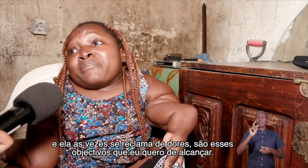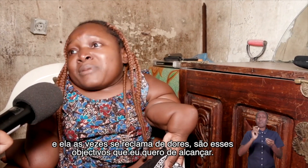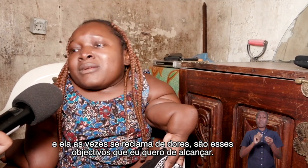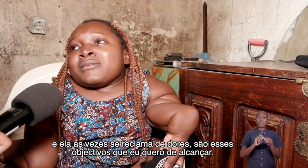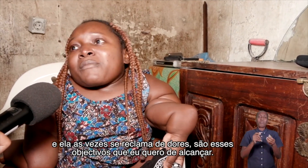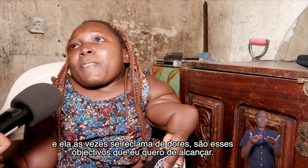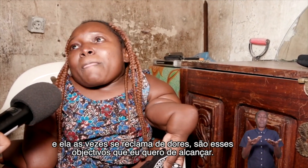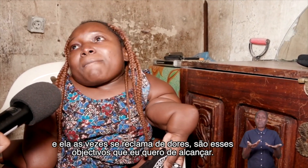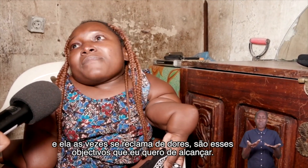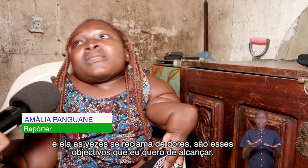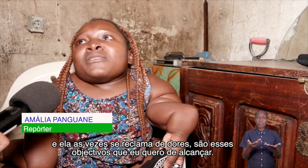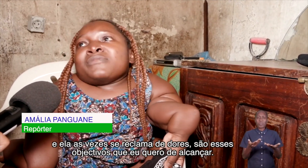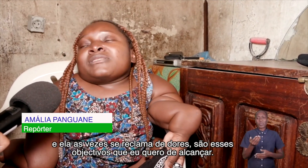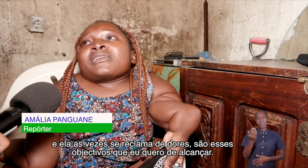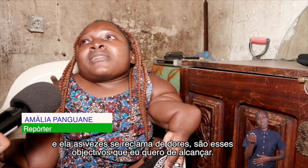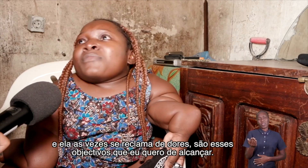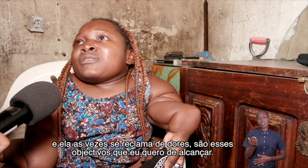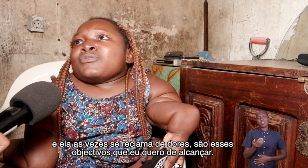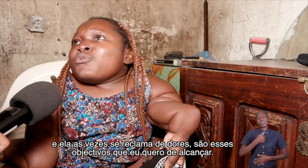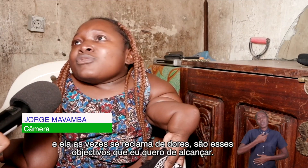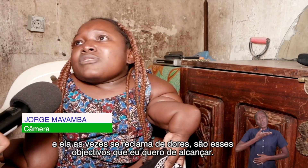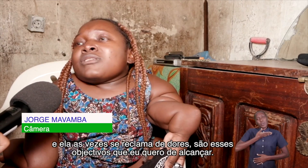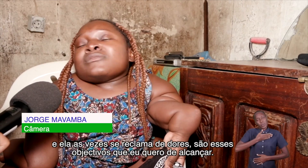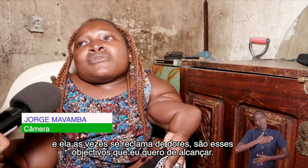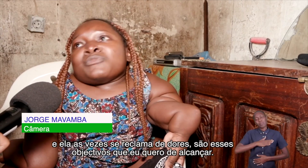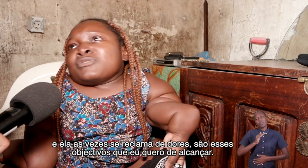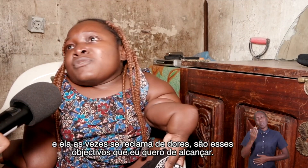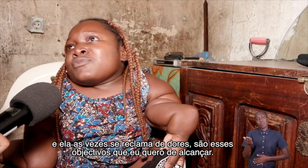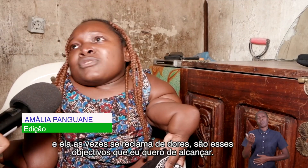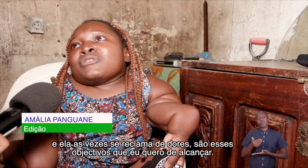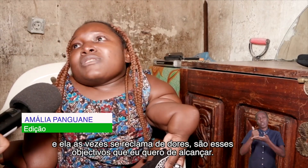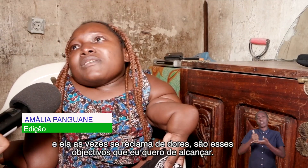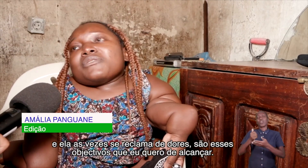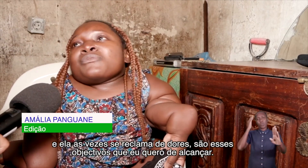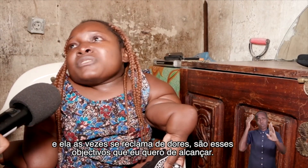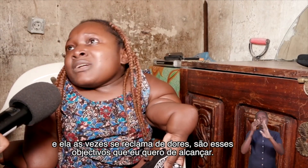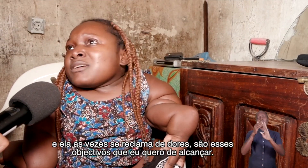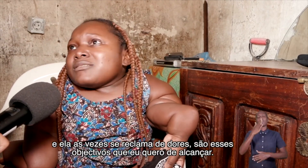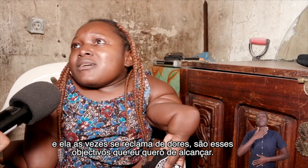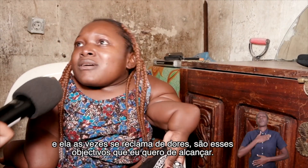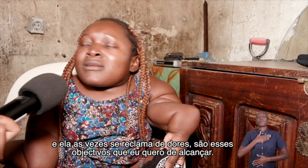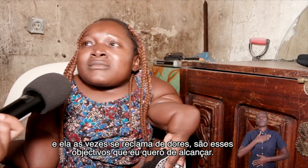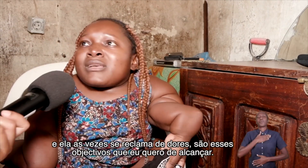perna. Ela esvêçou em cama de dor. Eu sempre senti os que eu gostaria de alcançar.